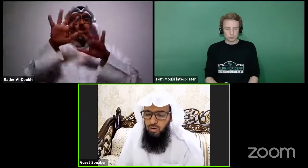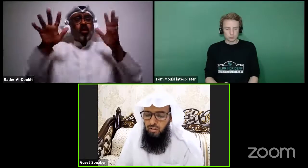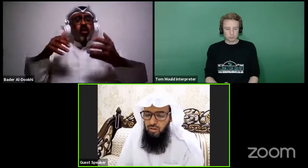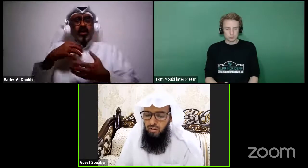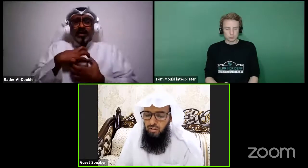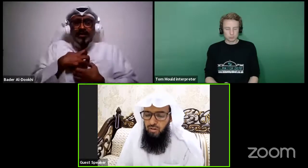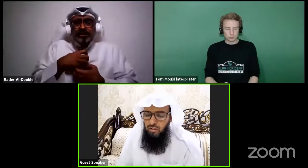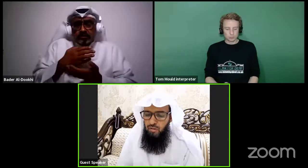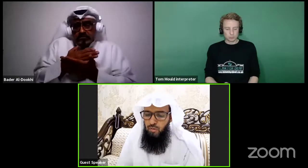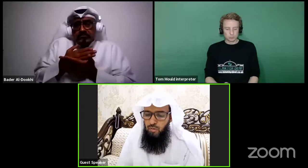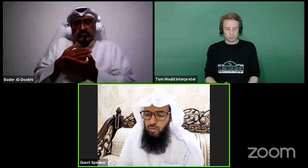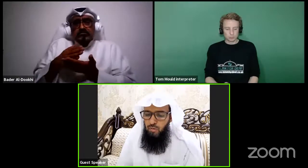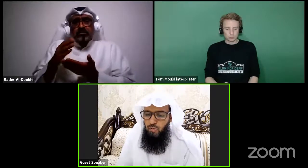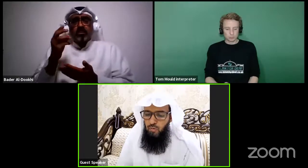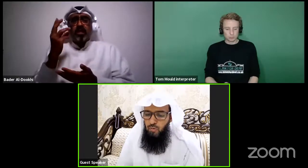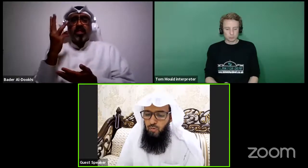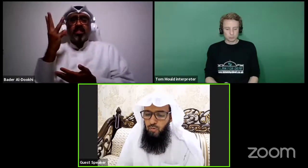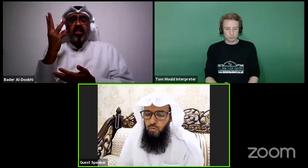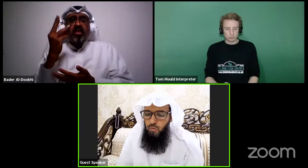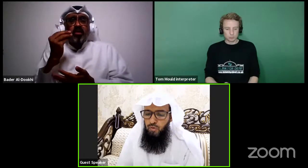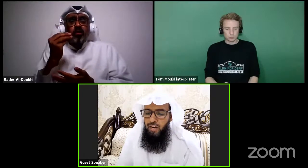يكدره.